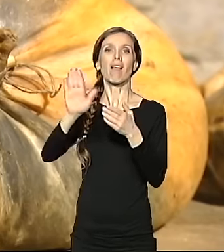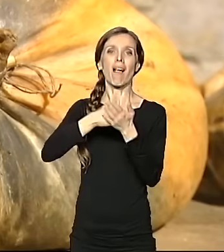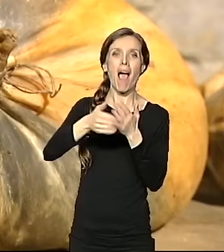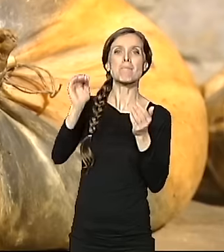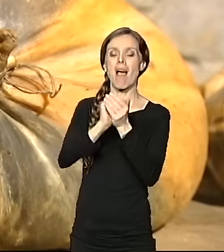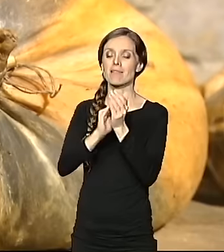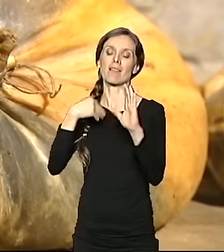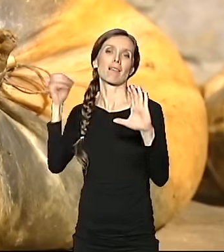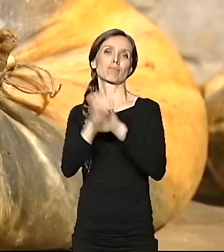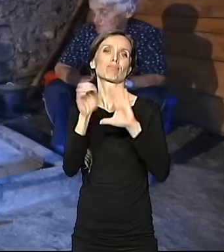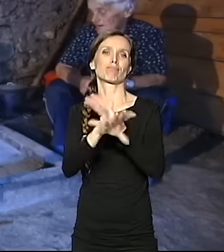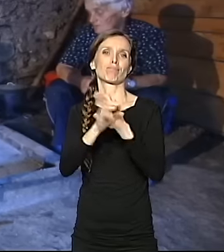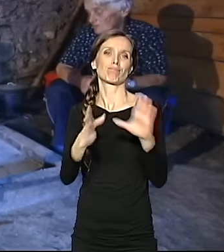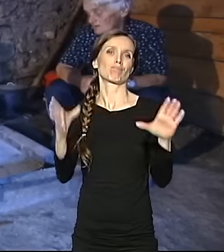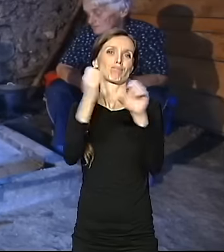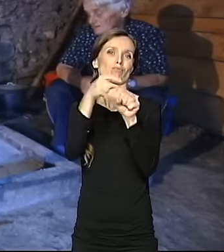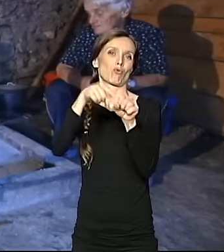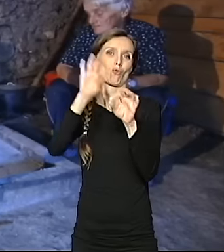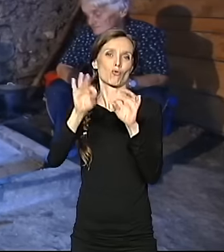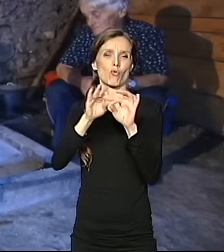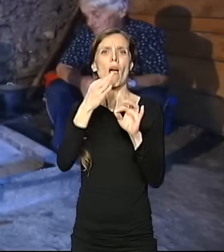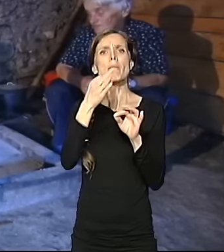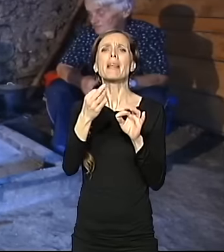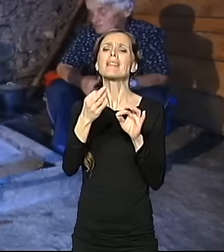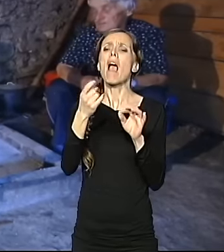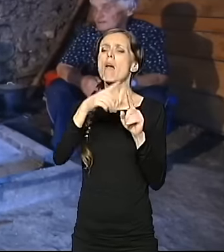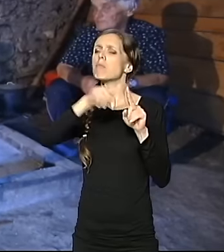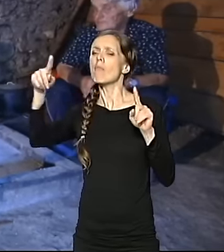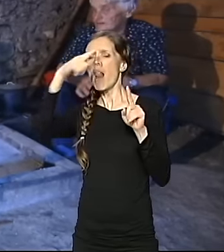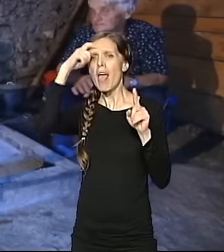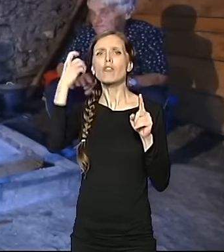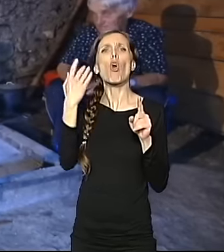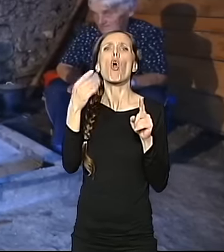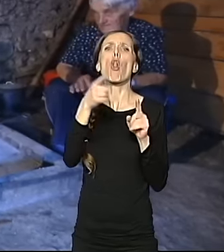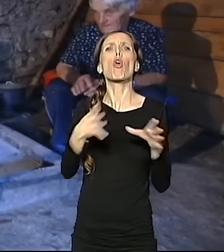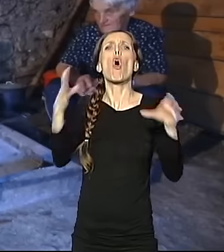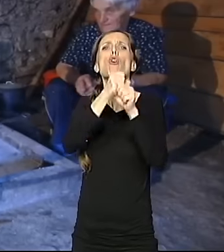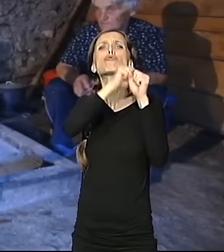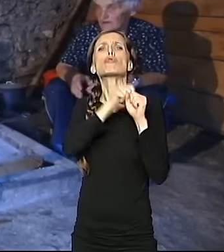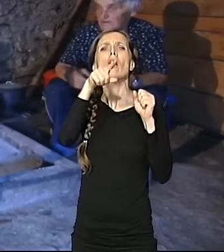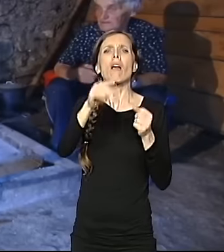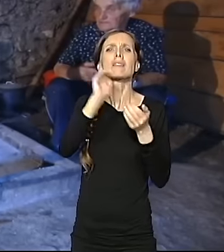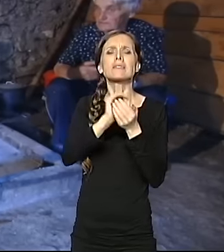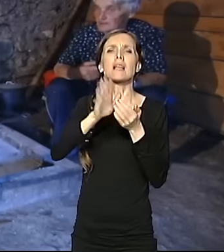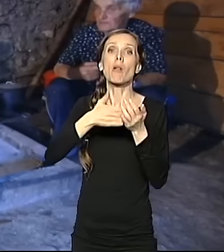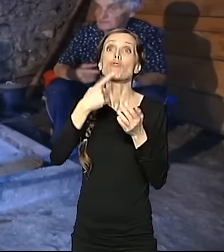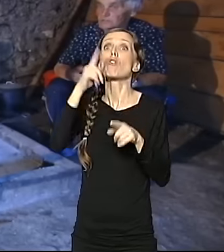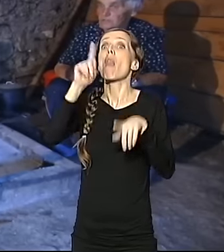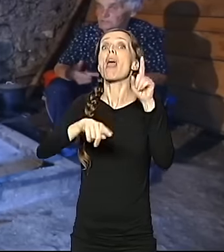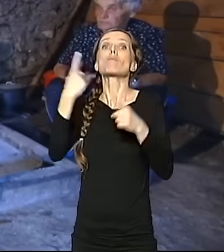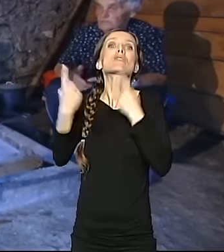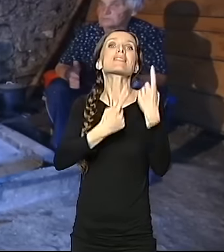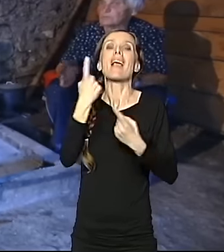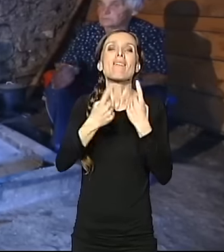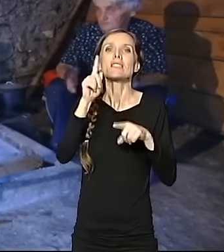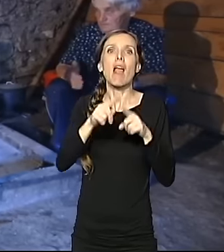Koliko obično mešina spremite tokom boravka? Bilo je godina i po 22-3. Pa nekad 17,